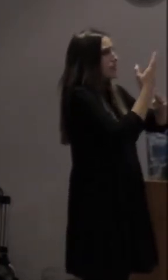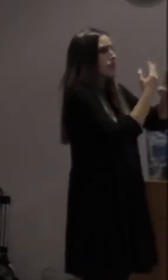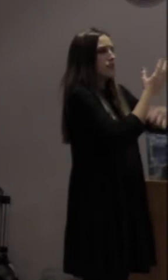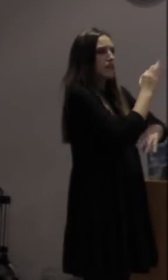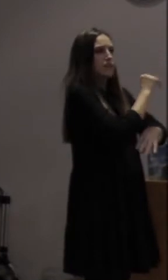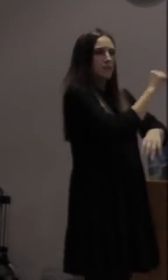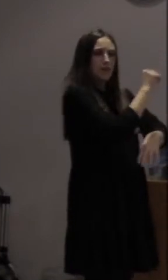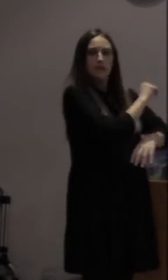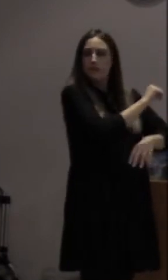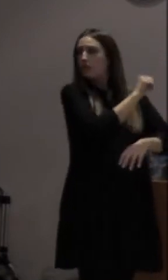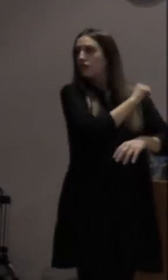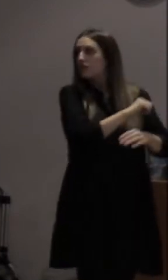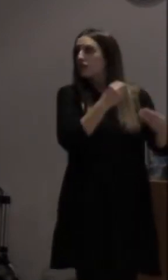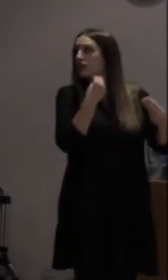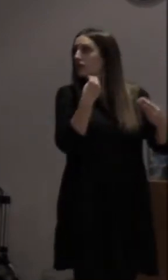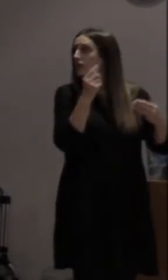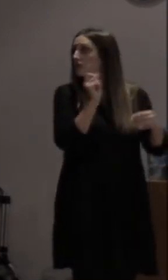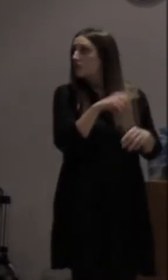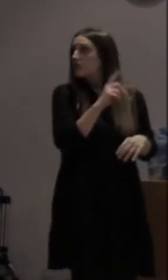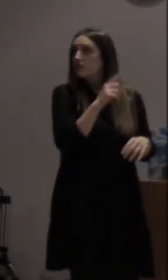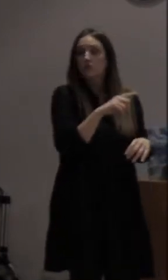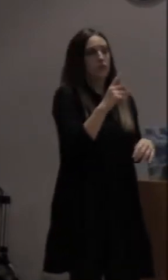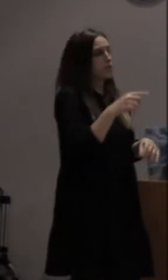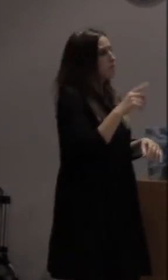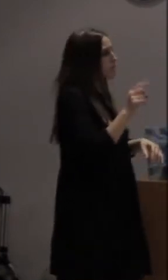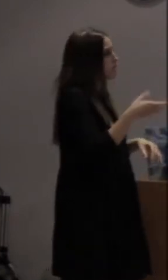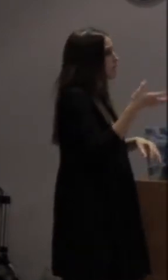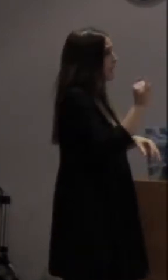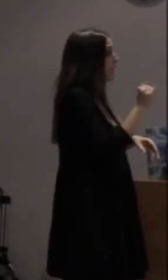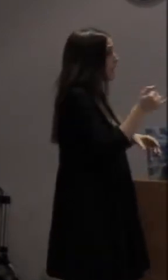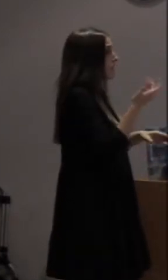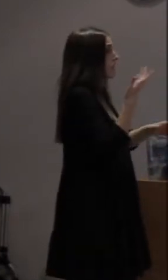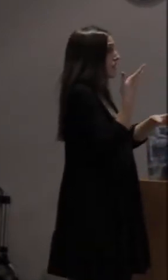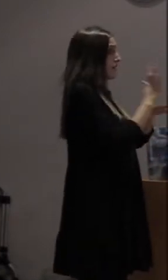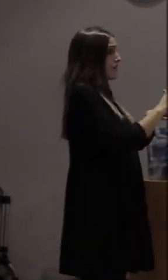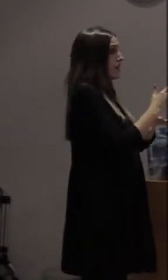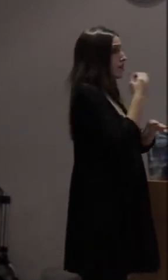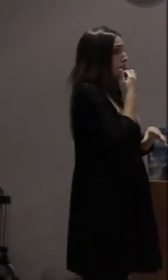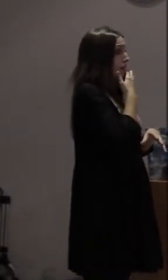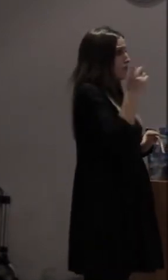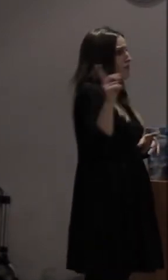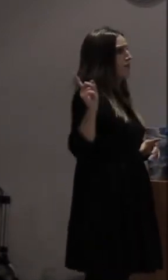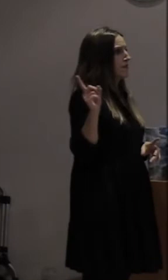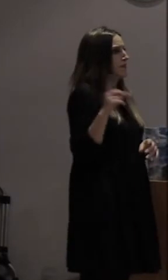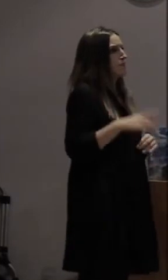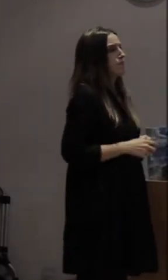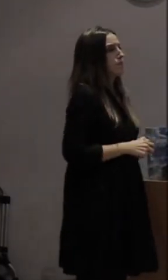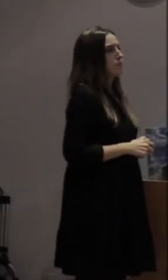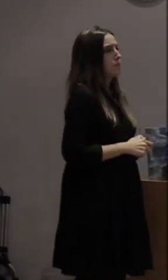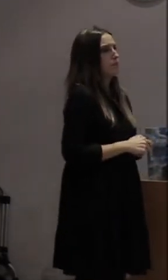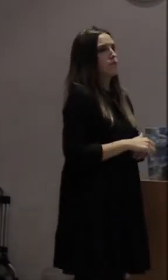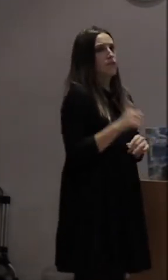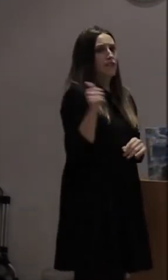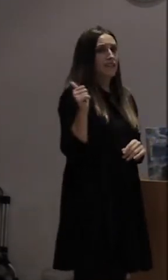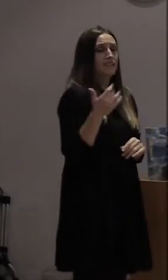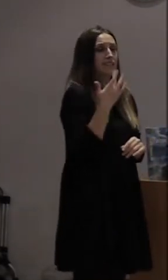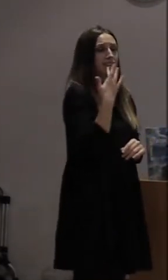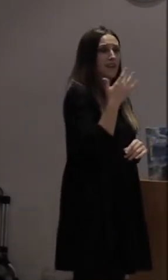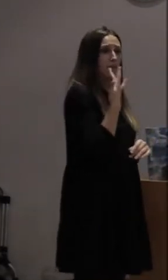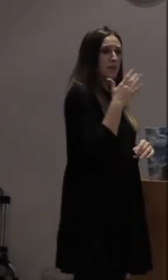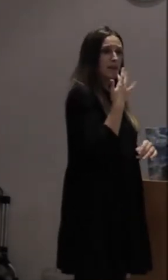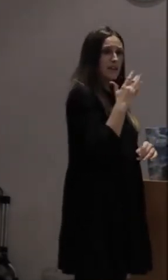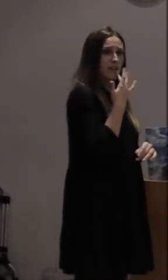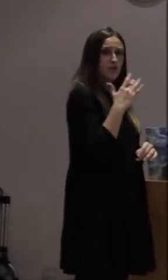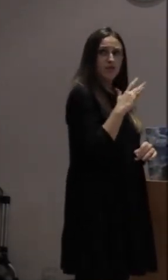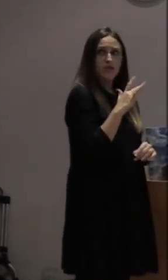muchos meses, queda reflejado en muchas obras de pintores como Van Gogh y otros. Y ese amarillo